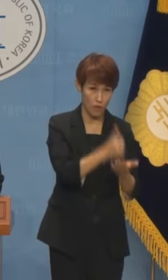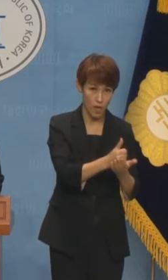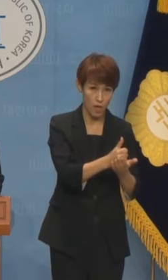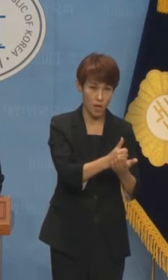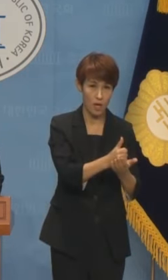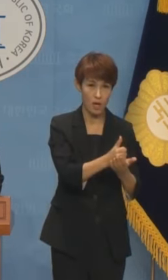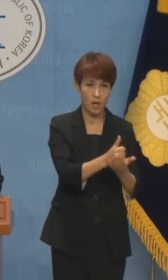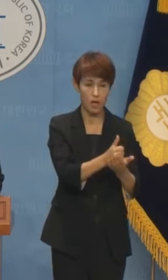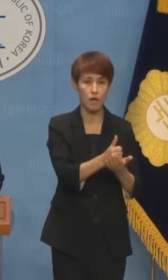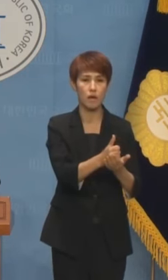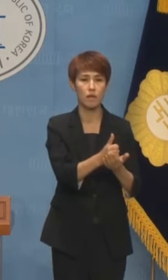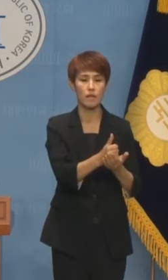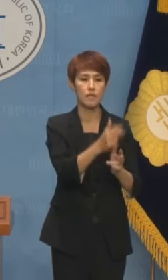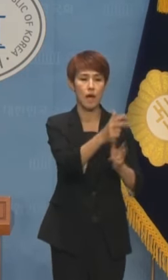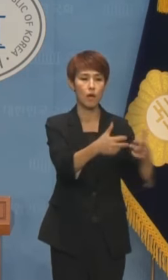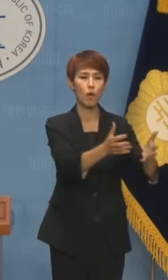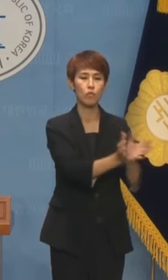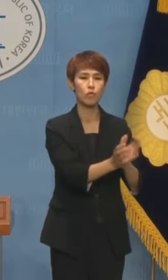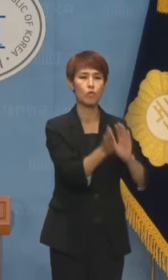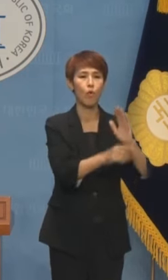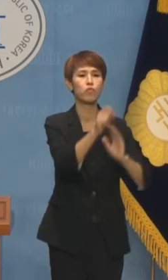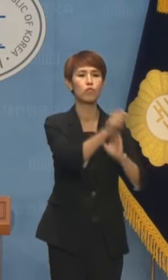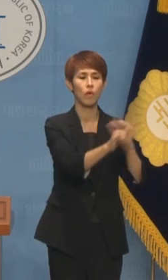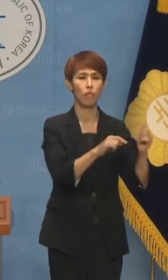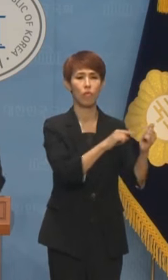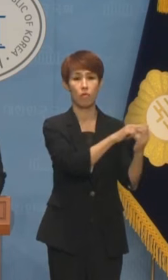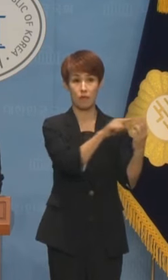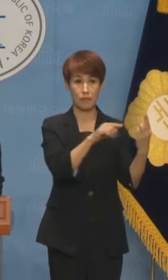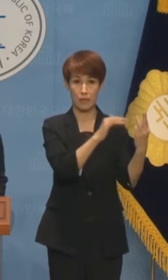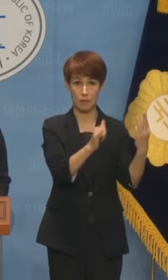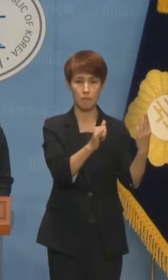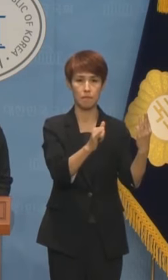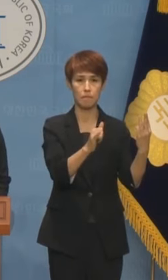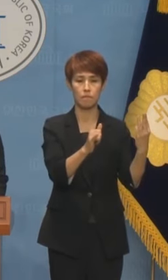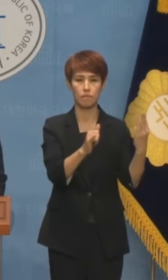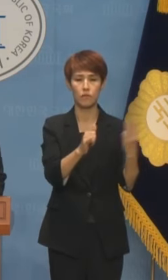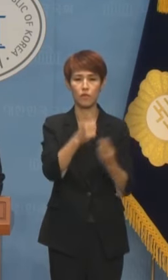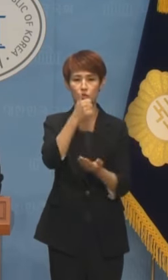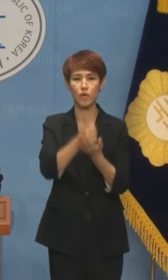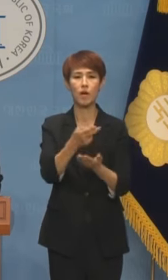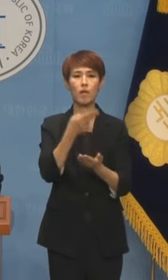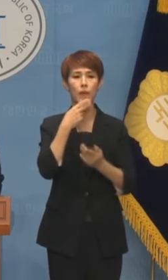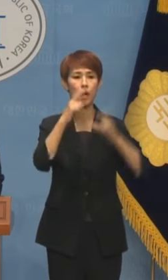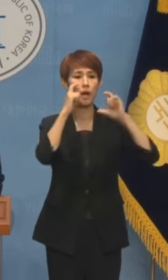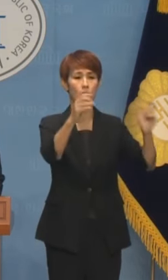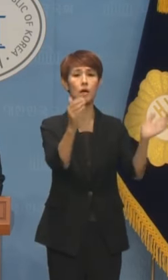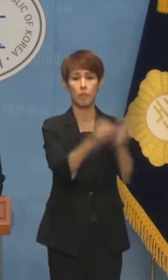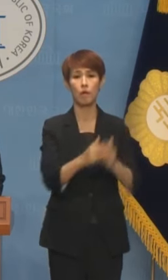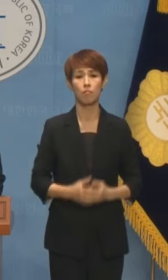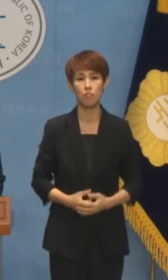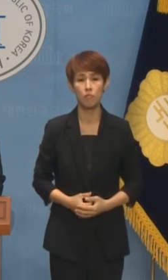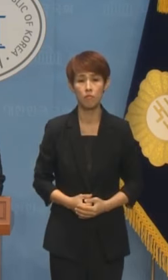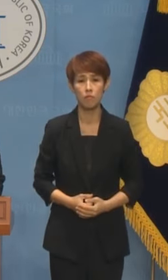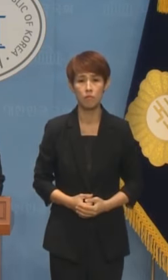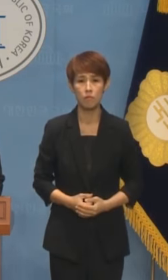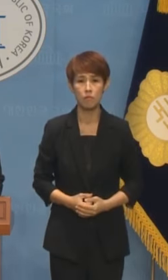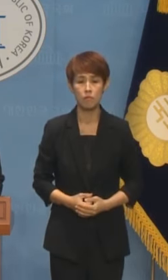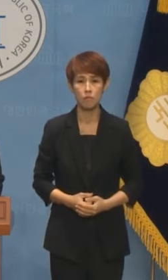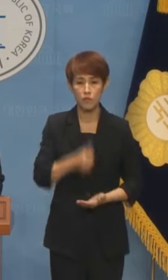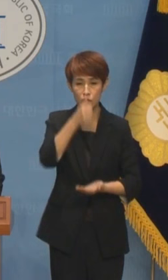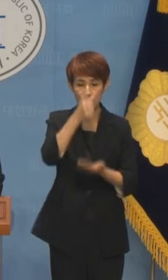넘겨진 산업통상자원부 공무원들에 대해 최종적으로 무죄를 확정했습니다. 이번